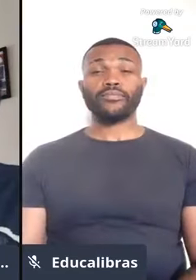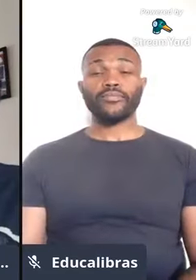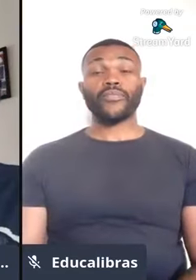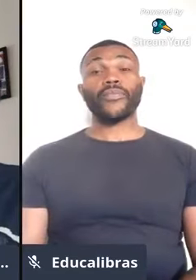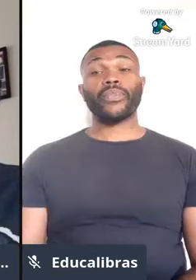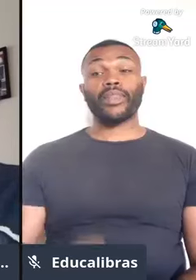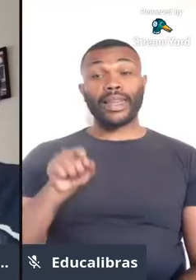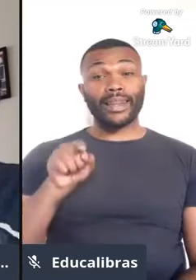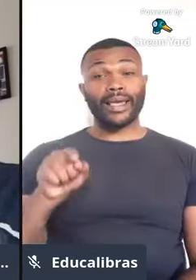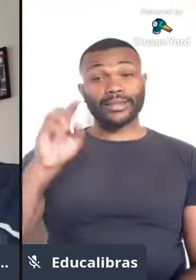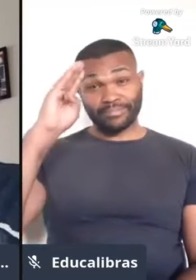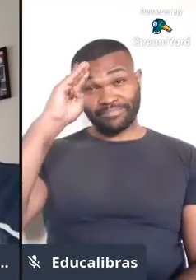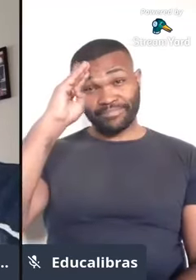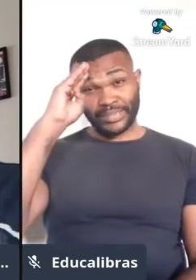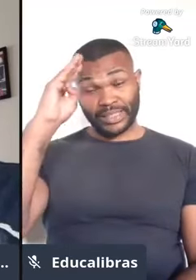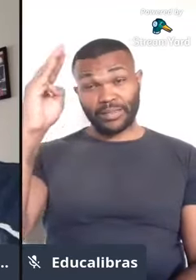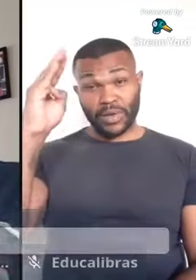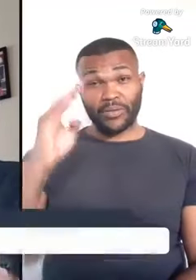principal.